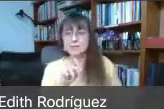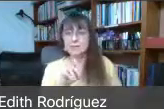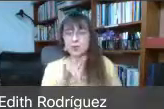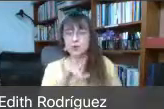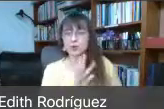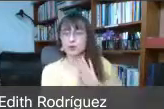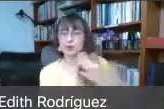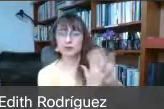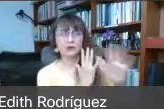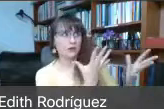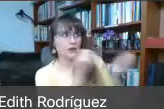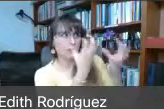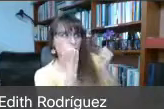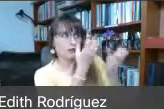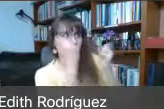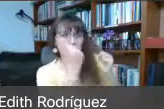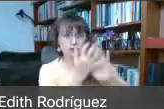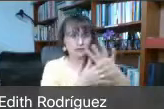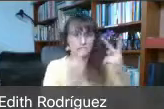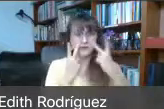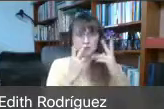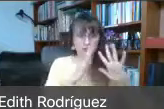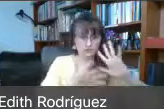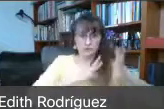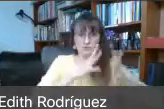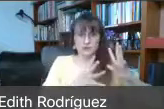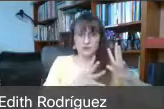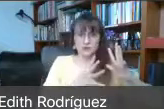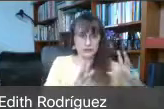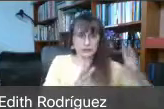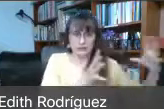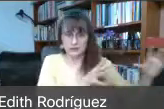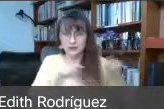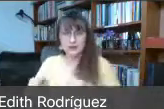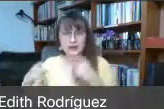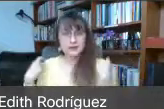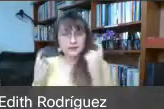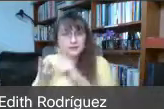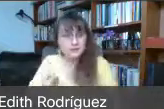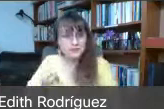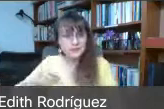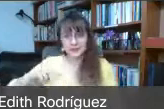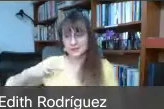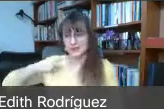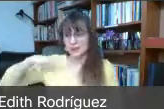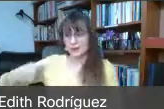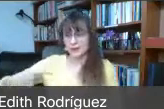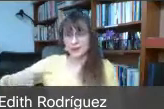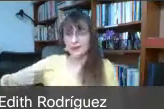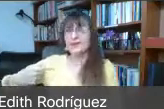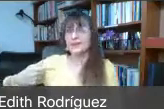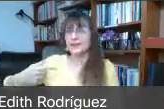parámetros, la gramática, son desde una percepción visual. Por tanto, el ser humano, o nosotros los sordos, requerimos un